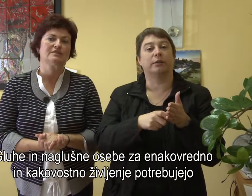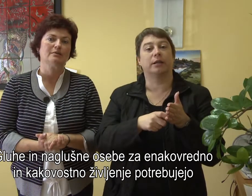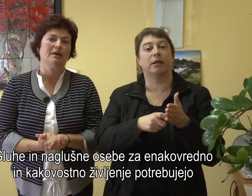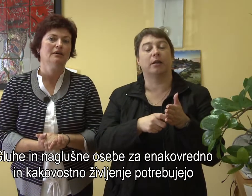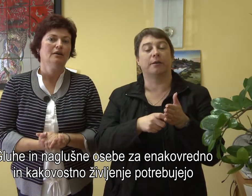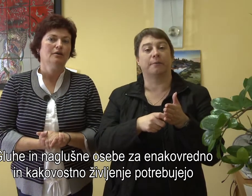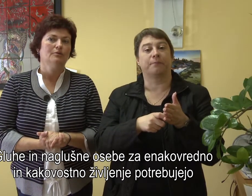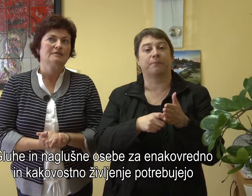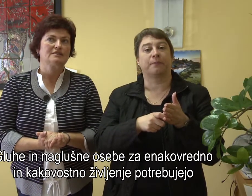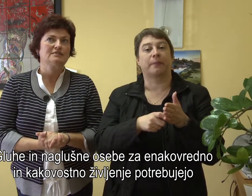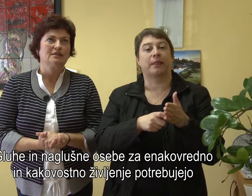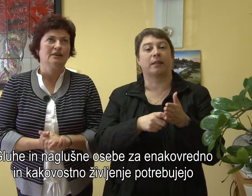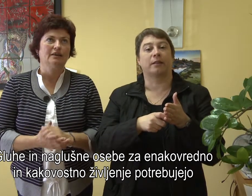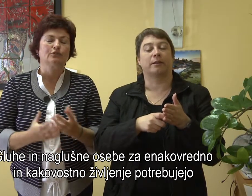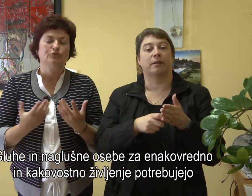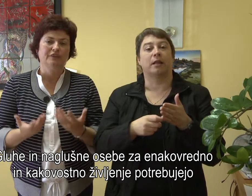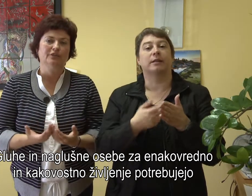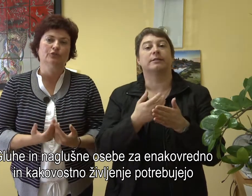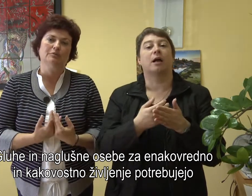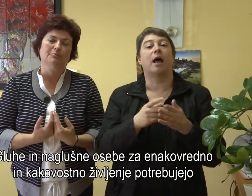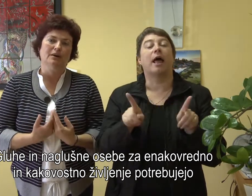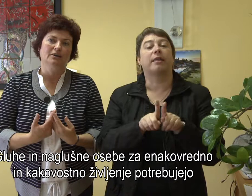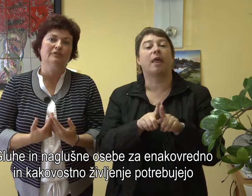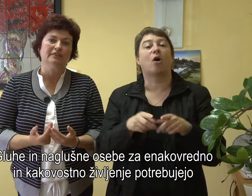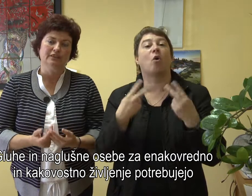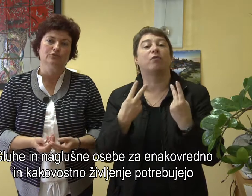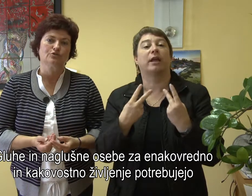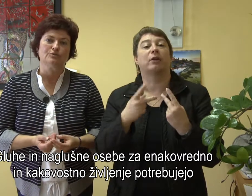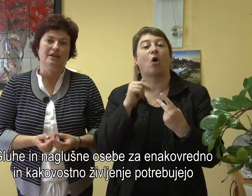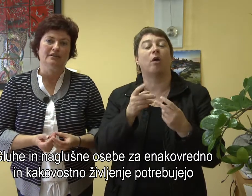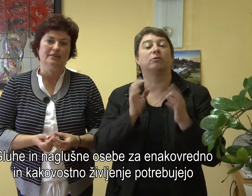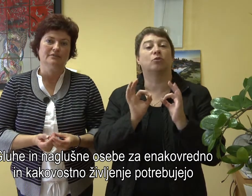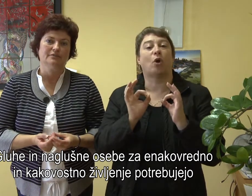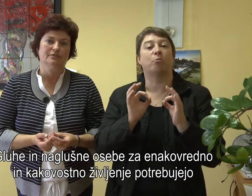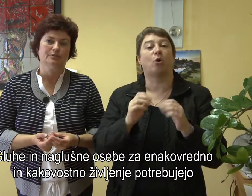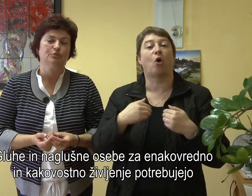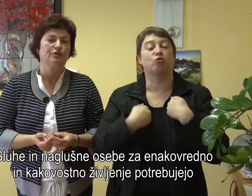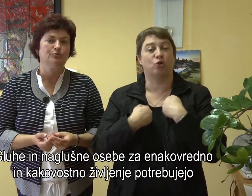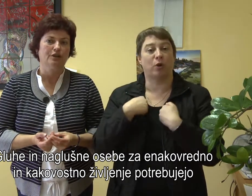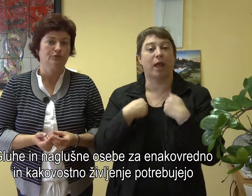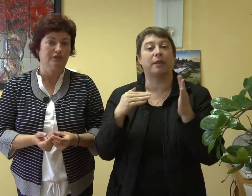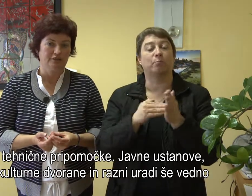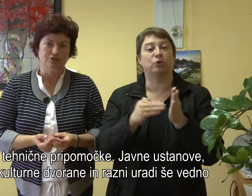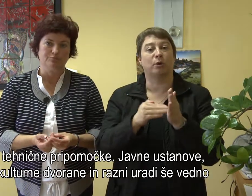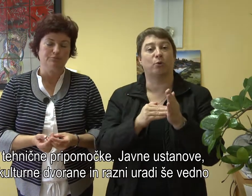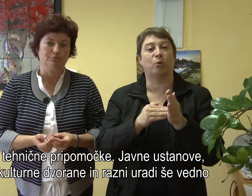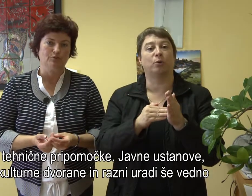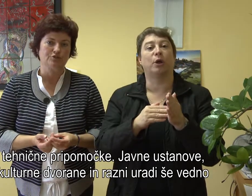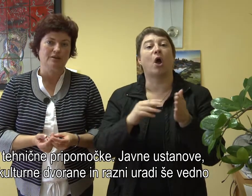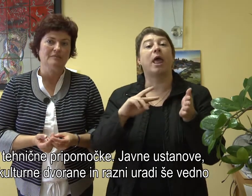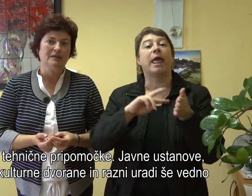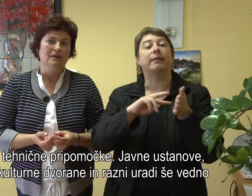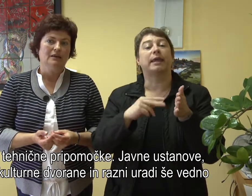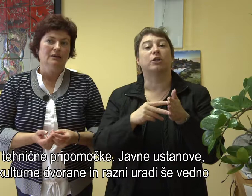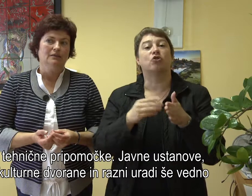naglušne osebe za enakovredno in pa kvalitetno življenje potrebujejo tehnične